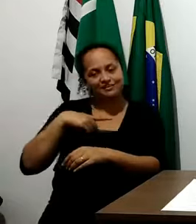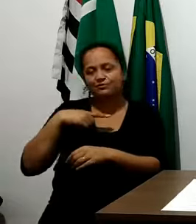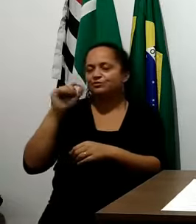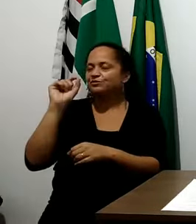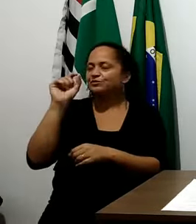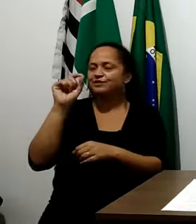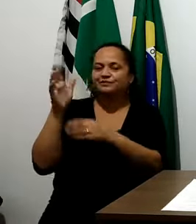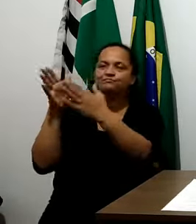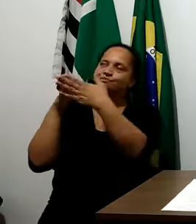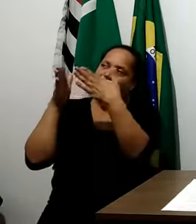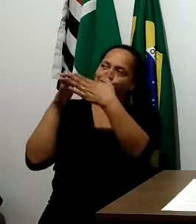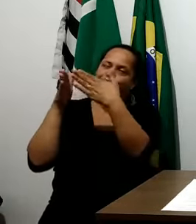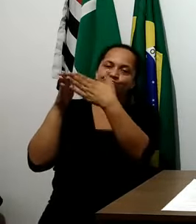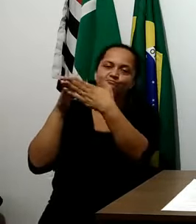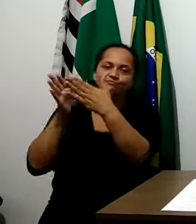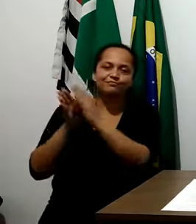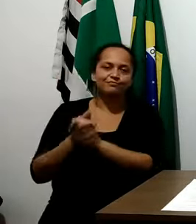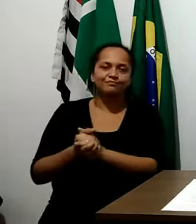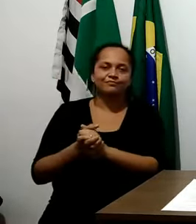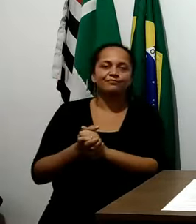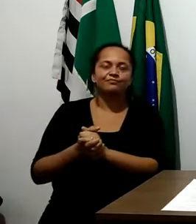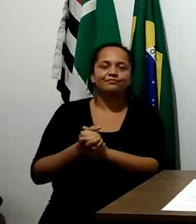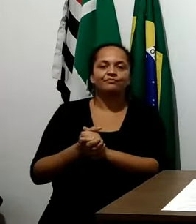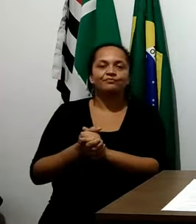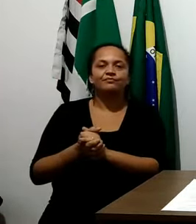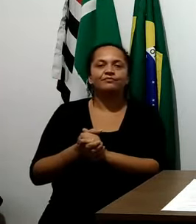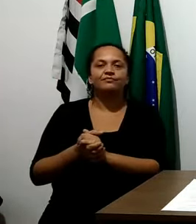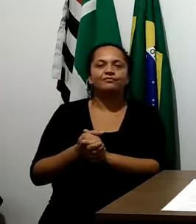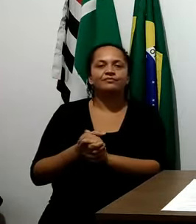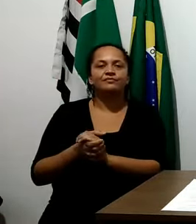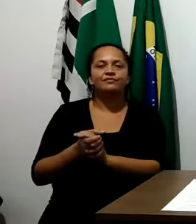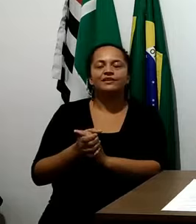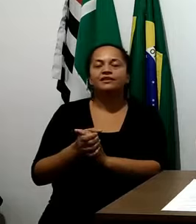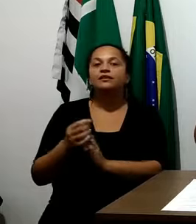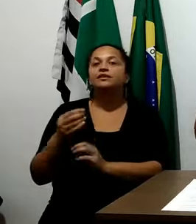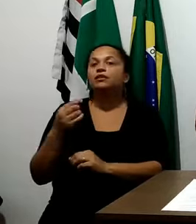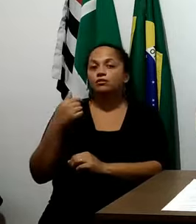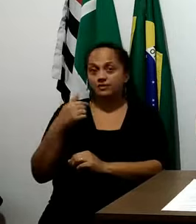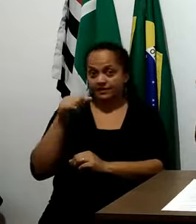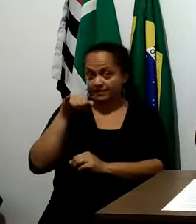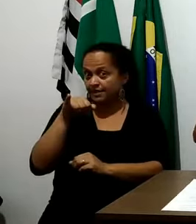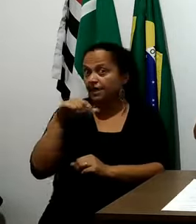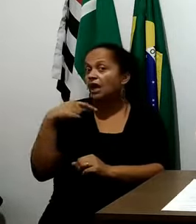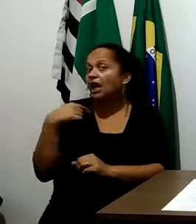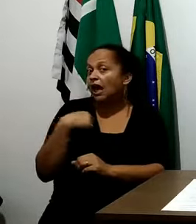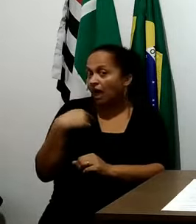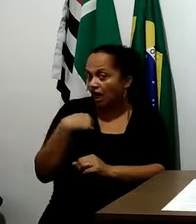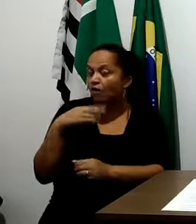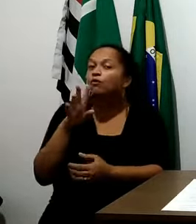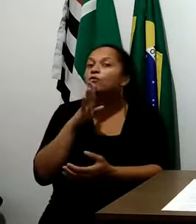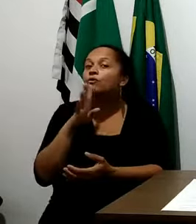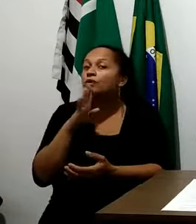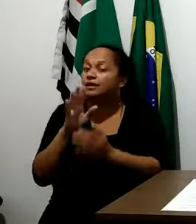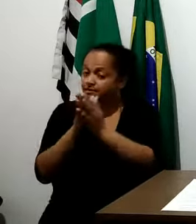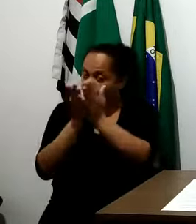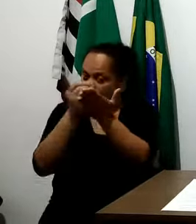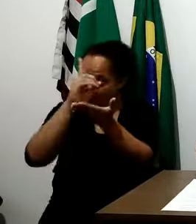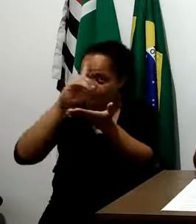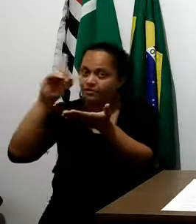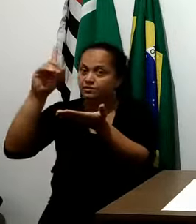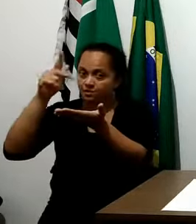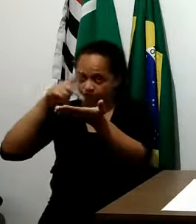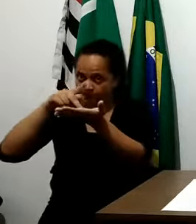feito. Então, a certeza é de que se eu conheço a verdade a respeito